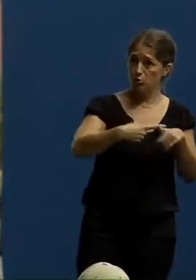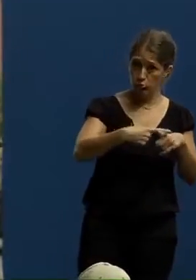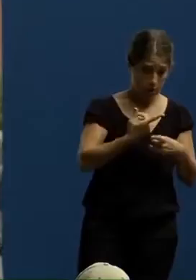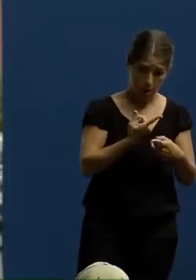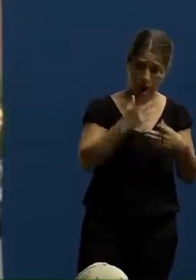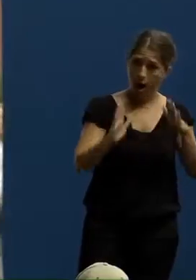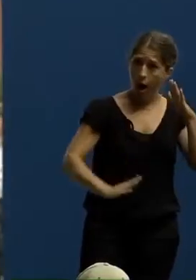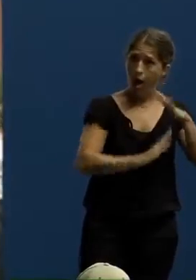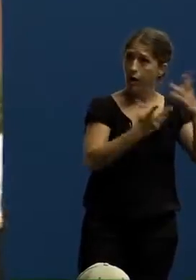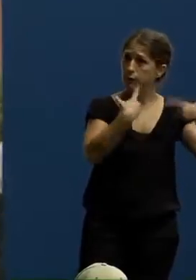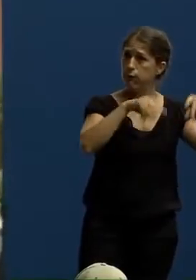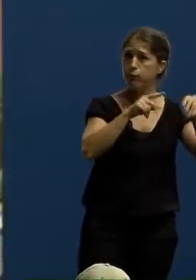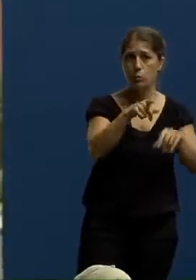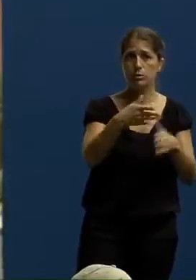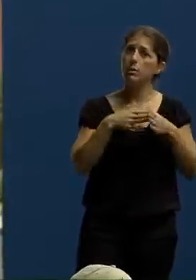25.